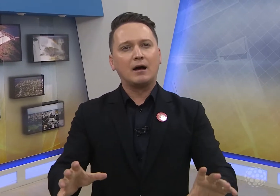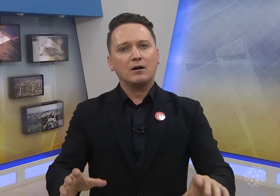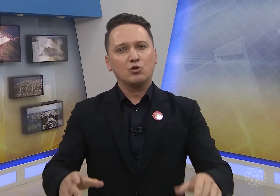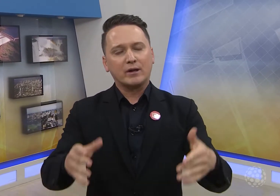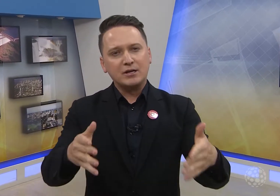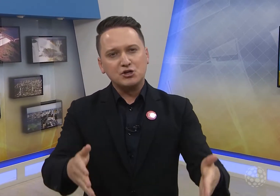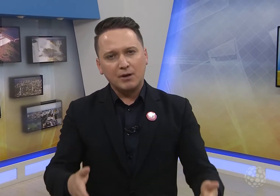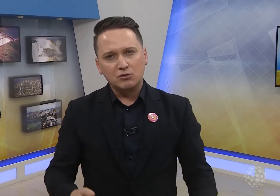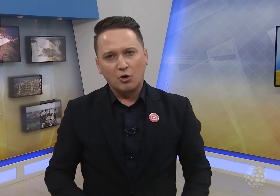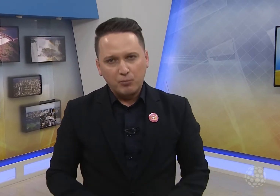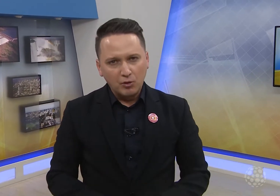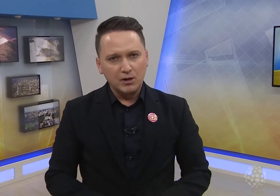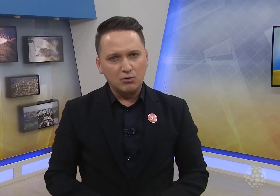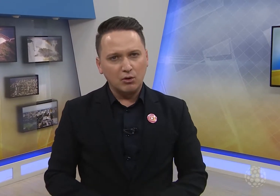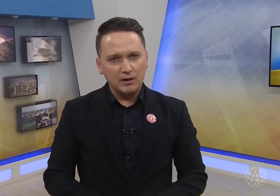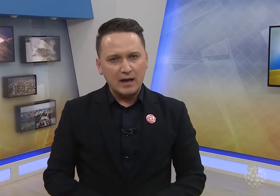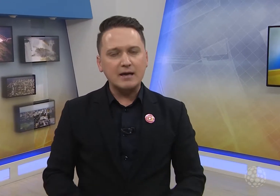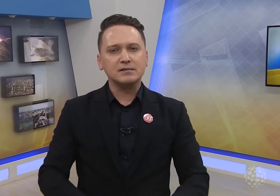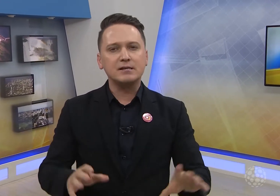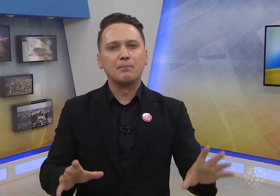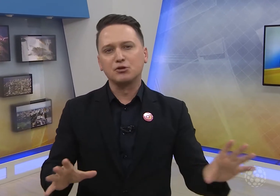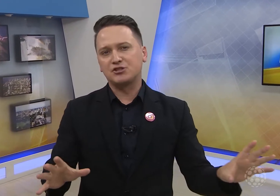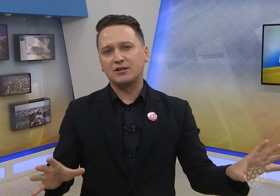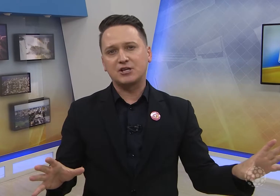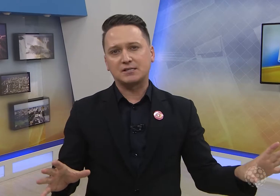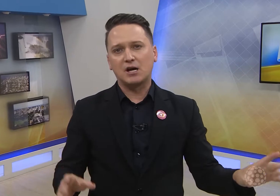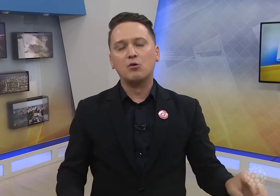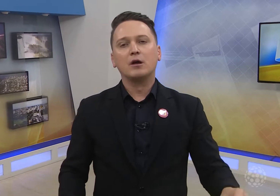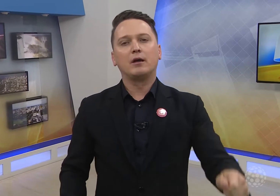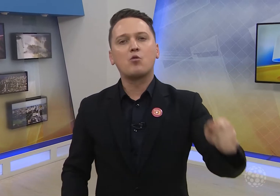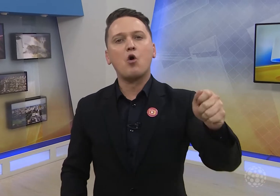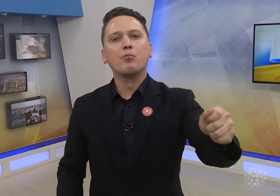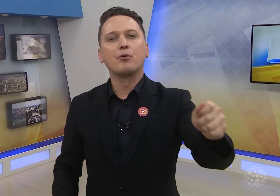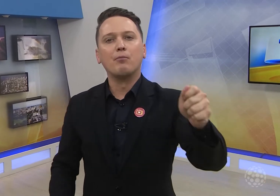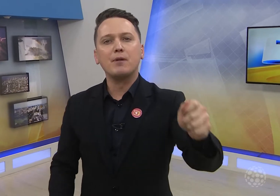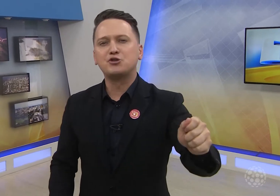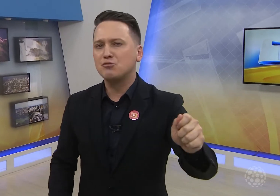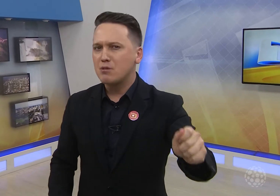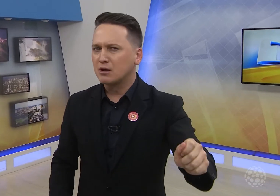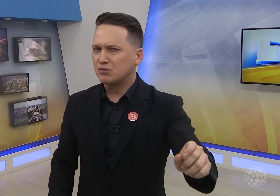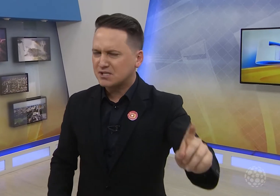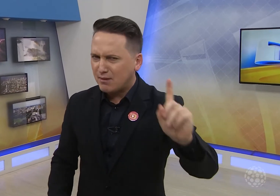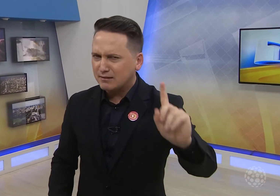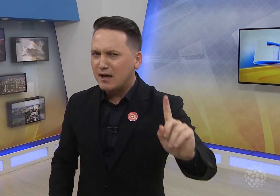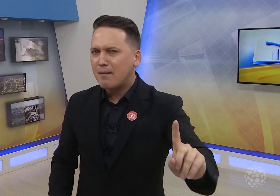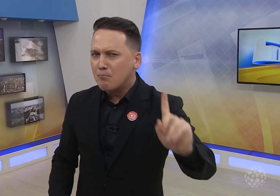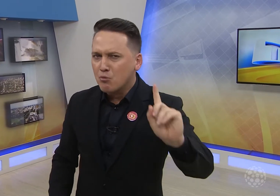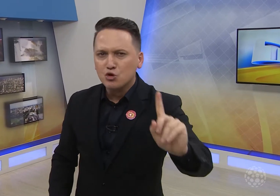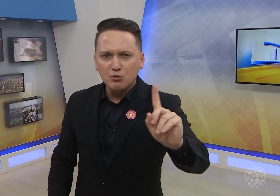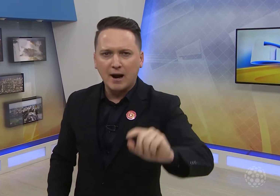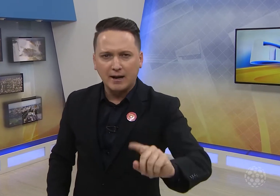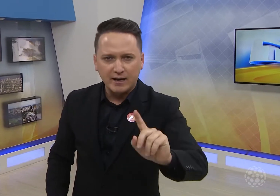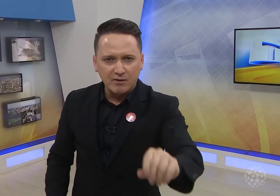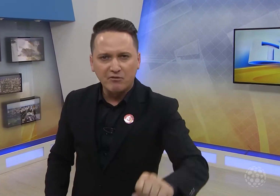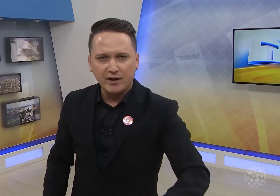no atendimento ao público e é exemplo de dedicação e comprometimento. Essa matéria é muito bacana, vamos ver.